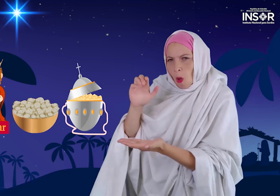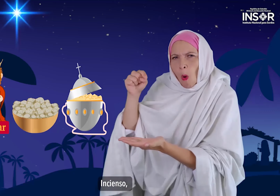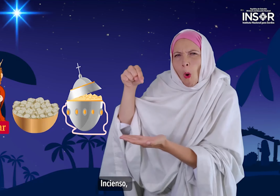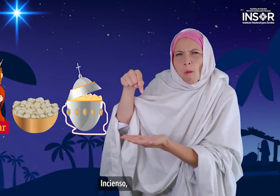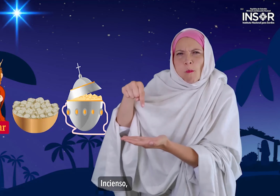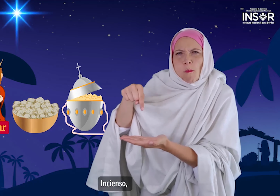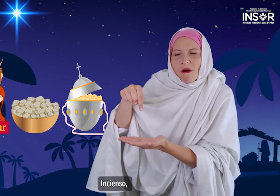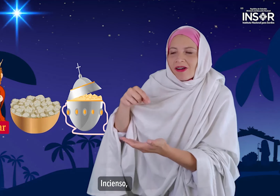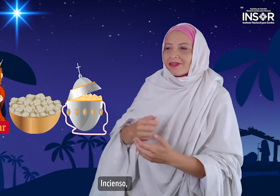Incienso.